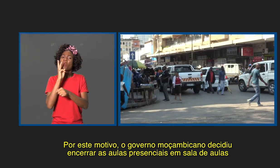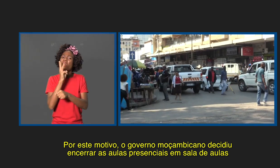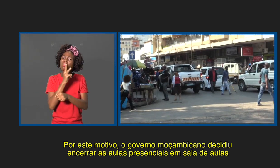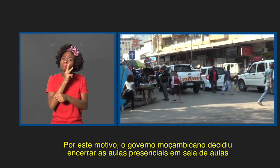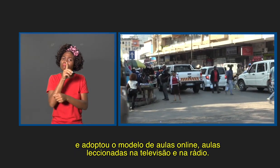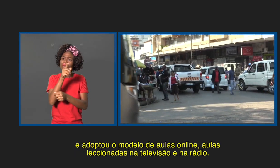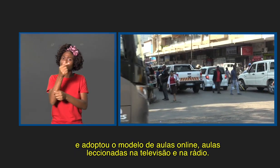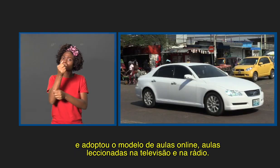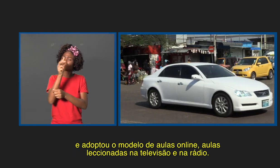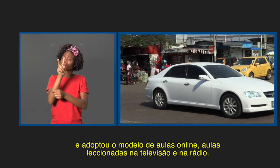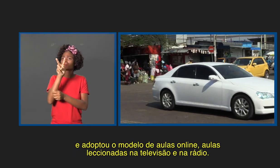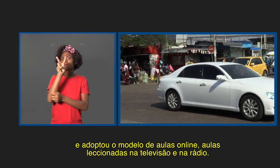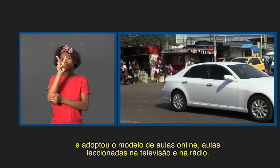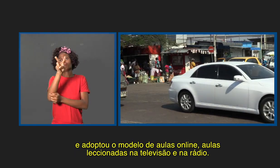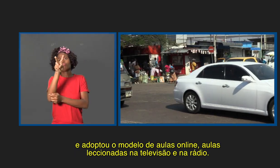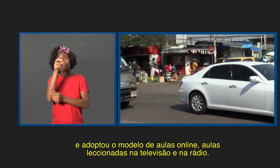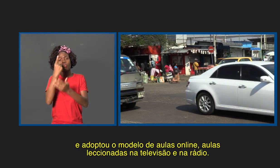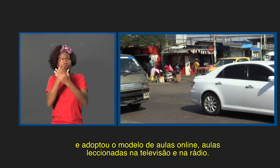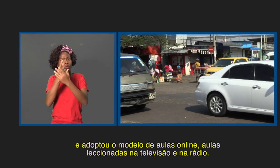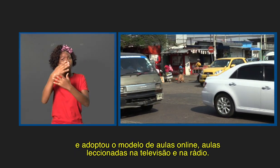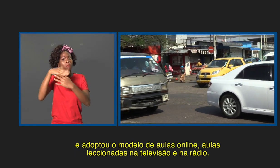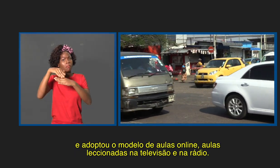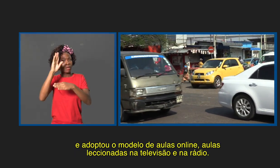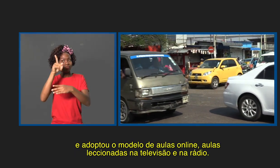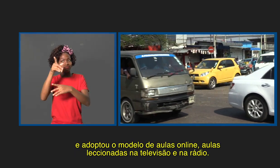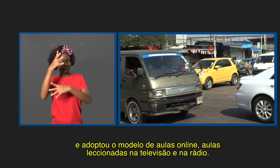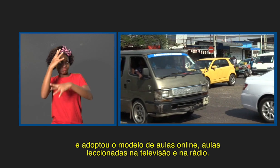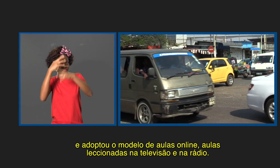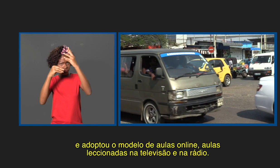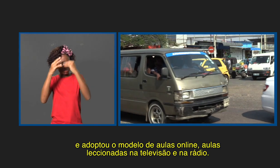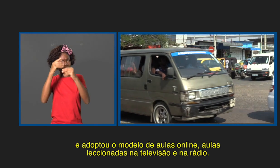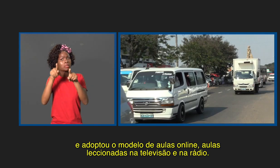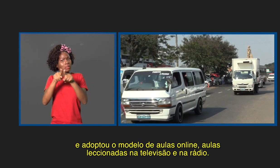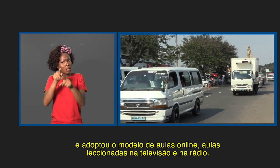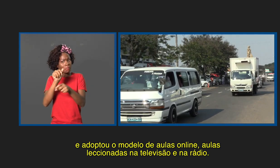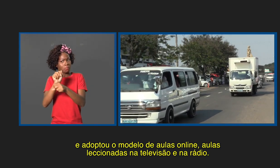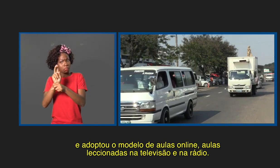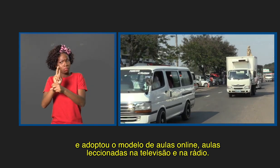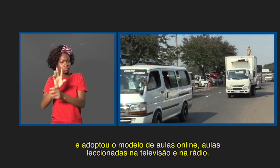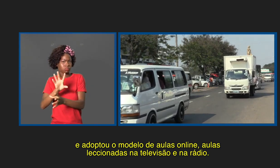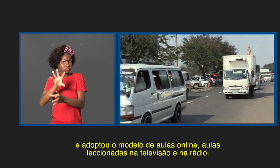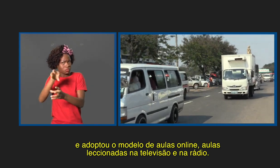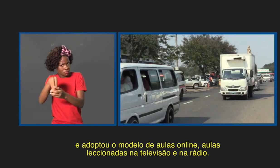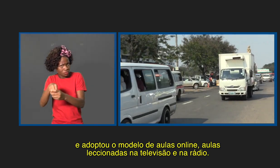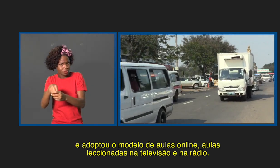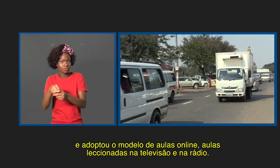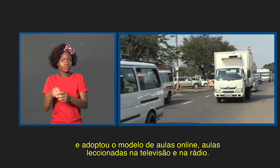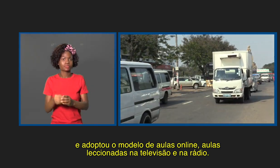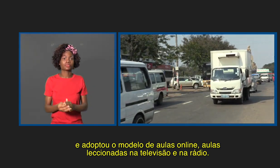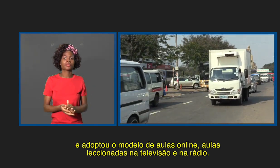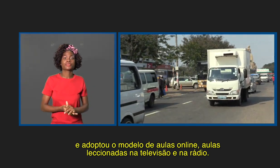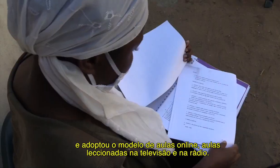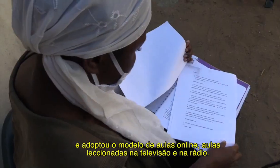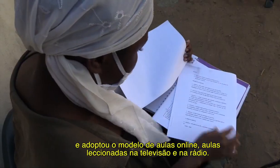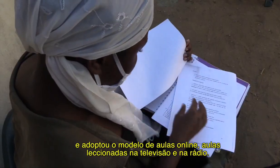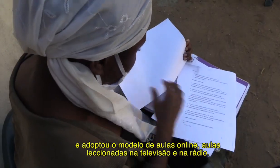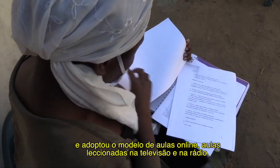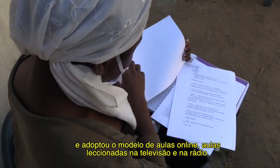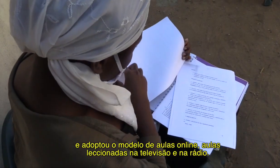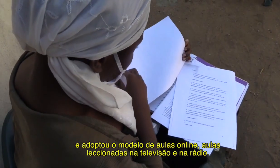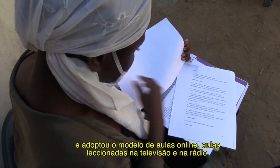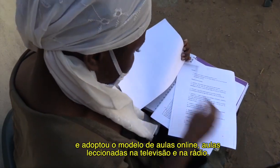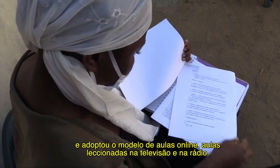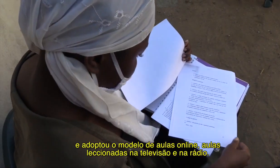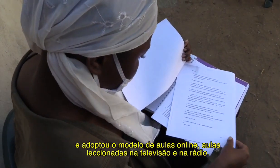de aulas e adaptou o modelo de aulas online e aulas lecionadas na televisão